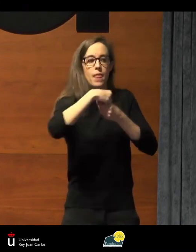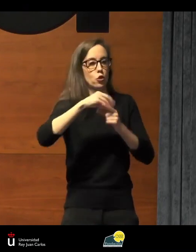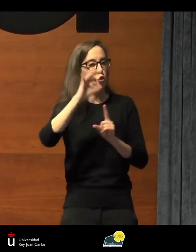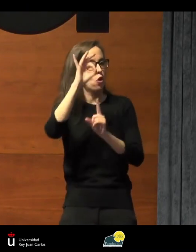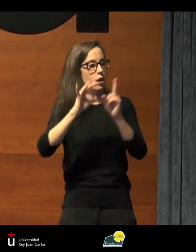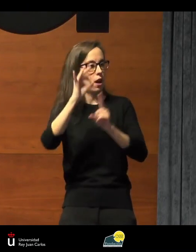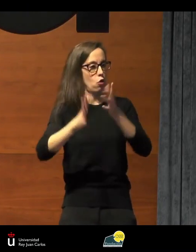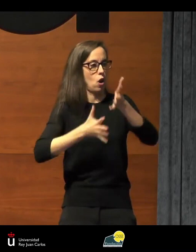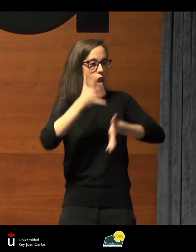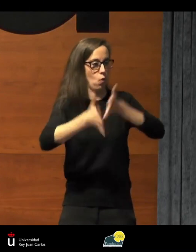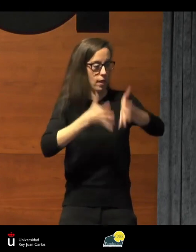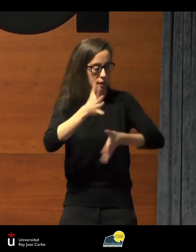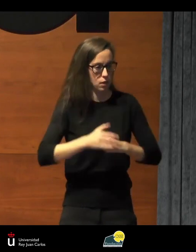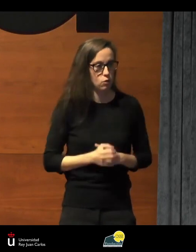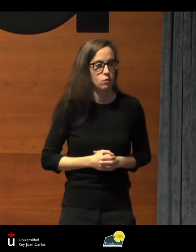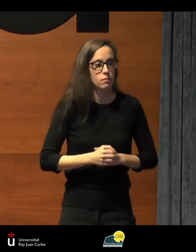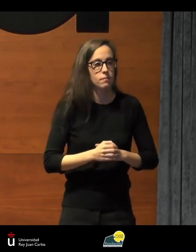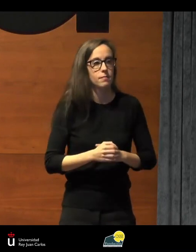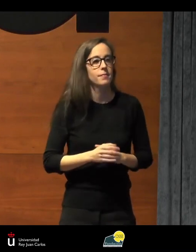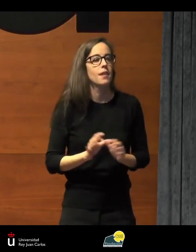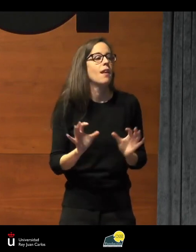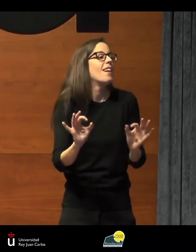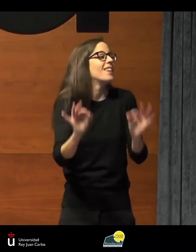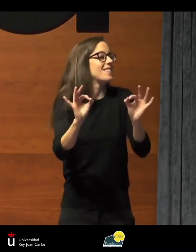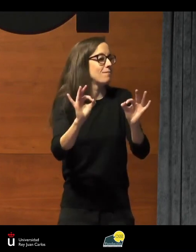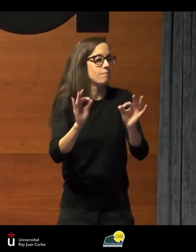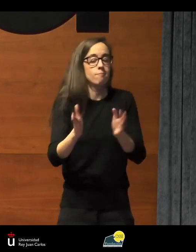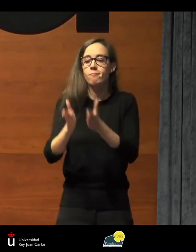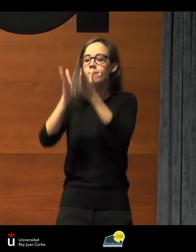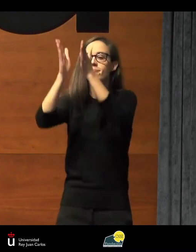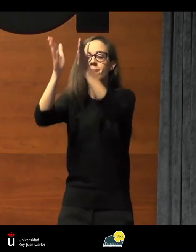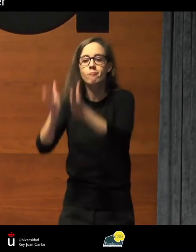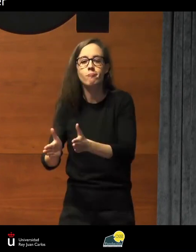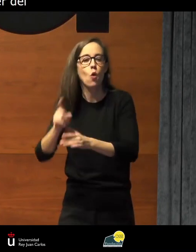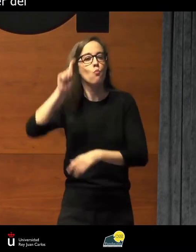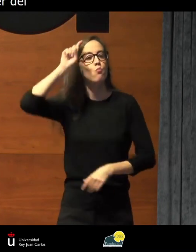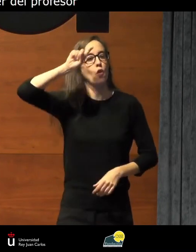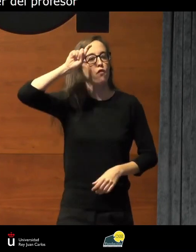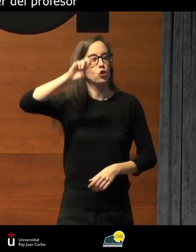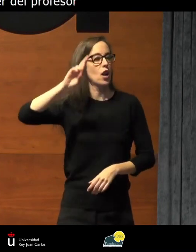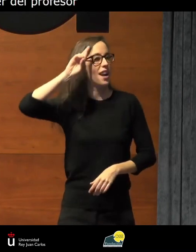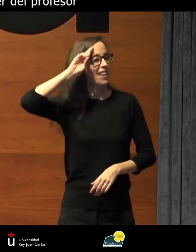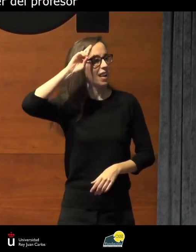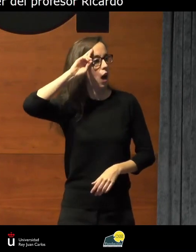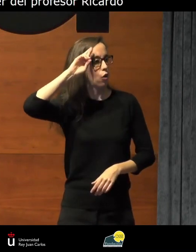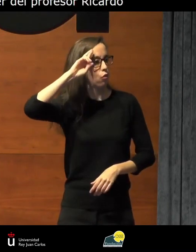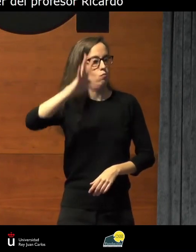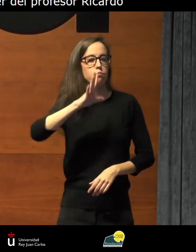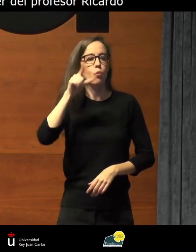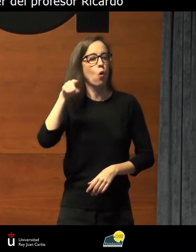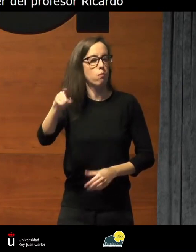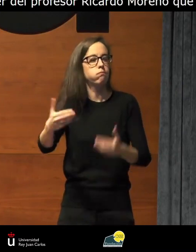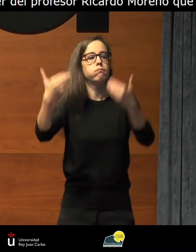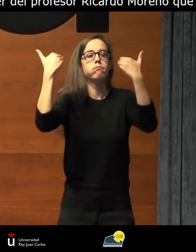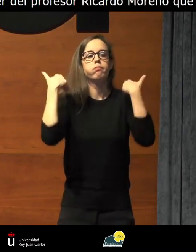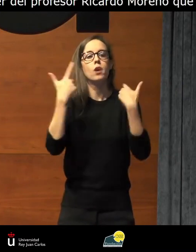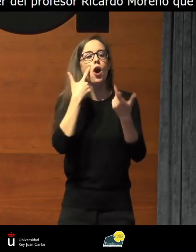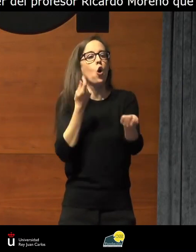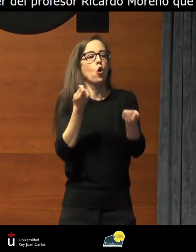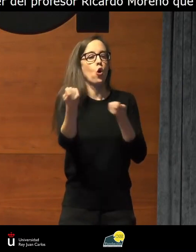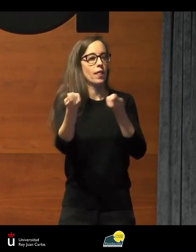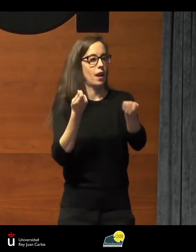Especial mención tengo que hacer del profesor Ricardo Moreno, que coordina el grado y porque,